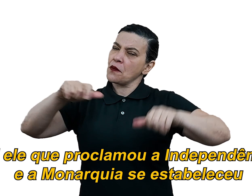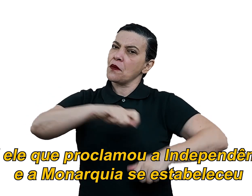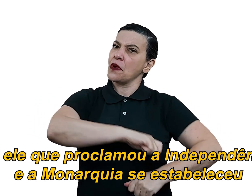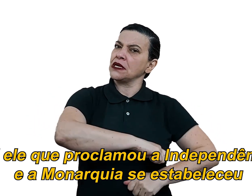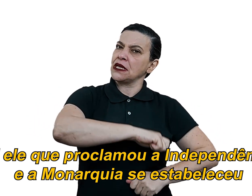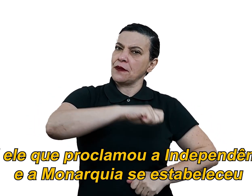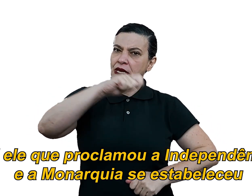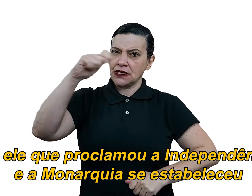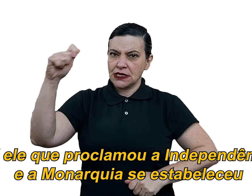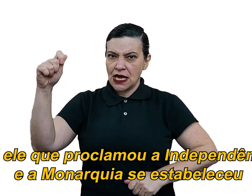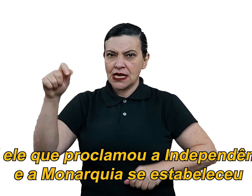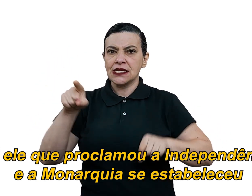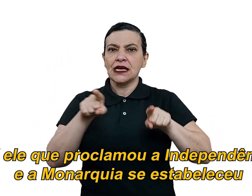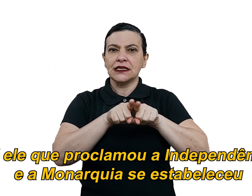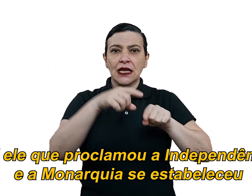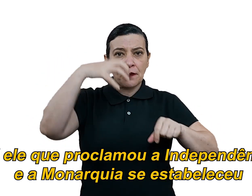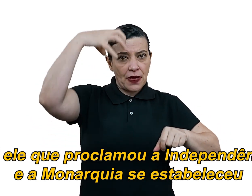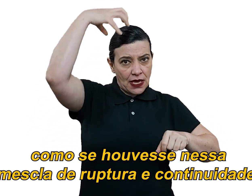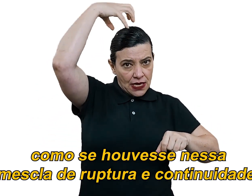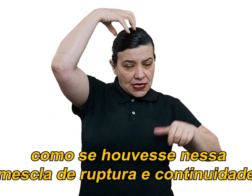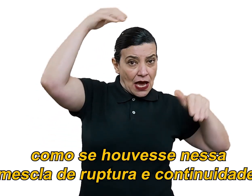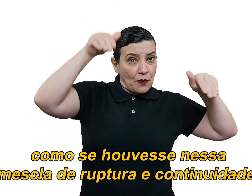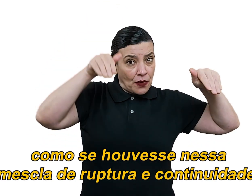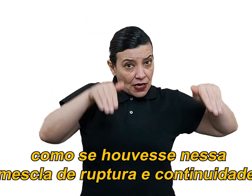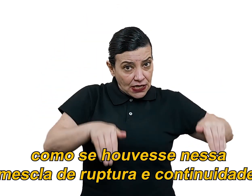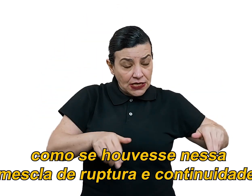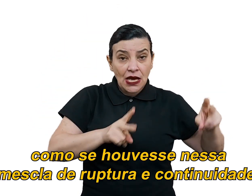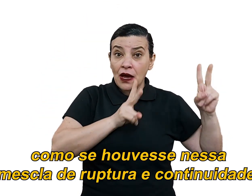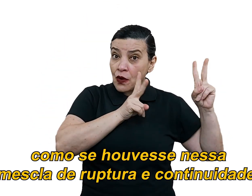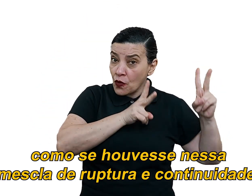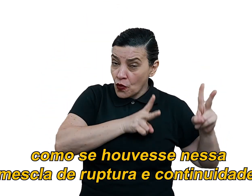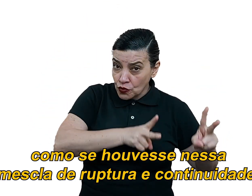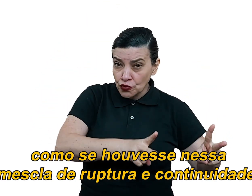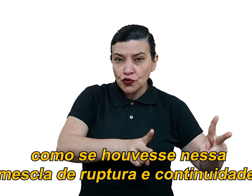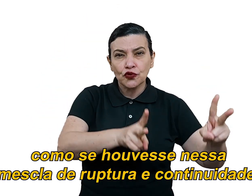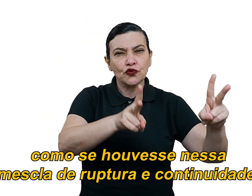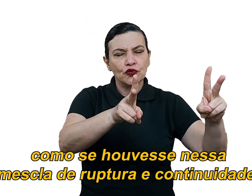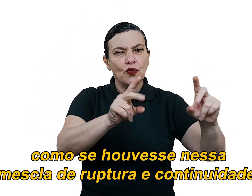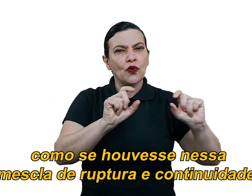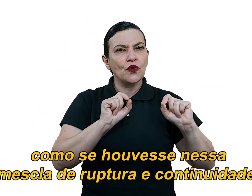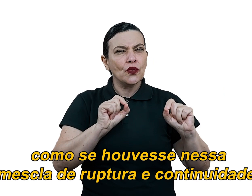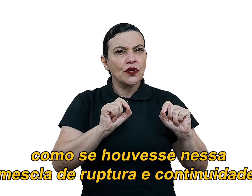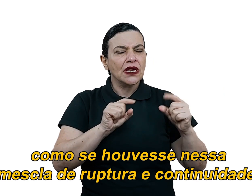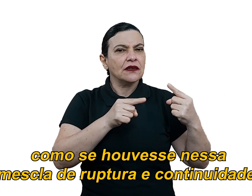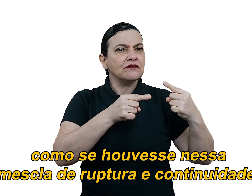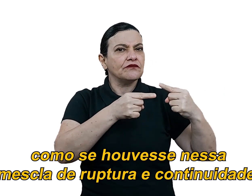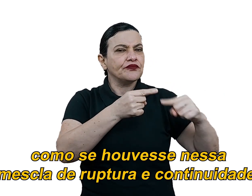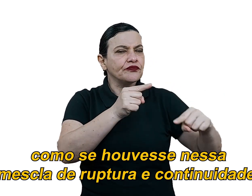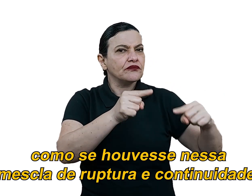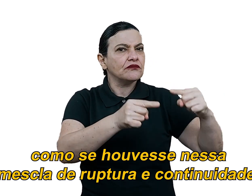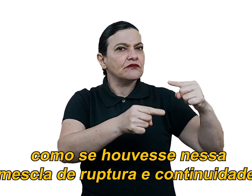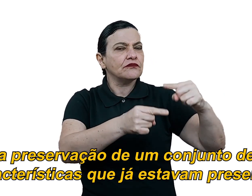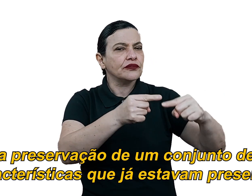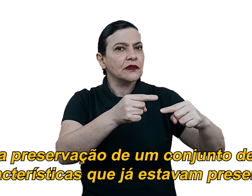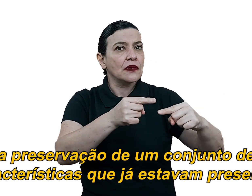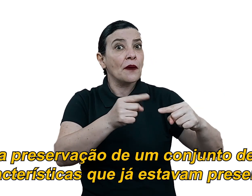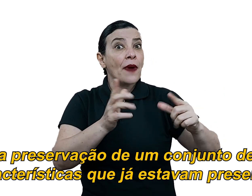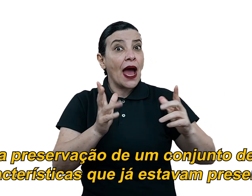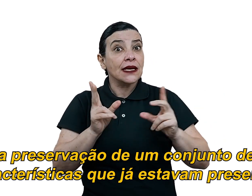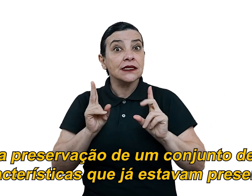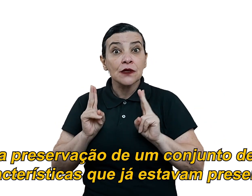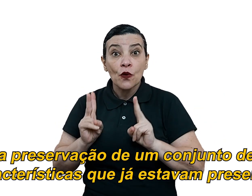independência e a monarquia se estabeleceu, como se houvesse nessa mescla de ruptura e continuidade